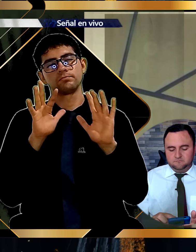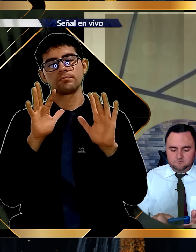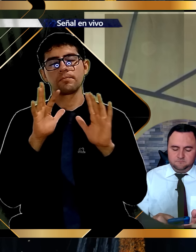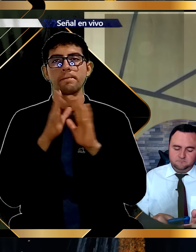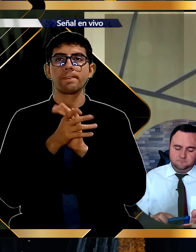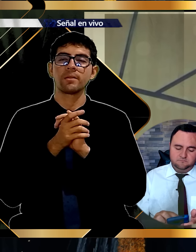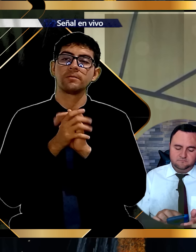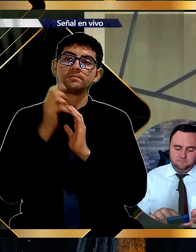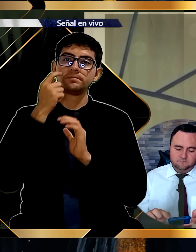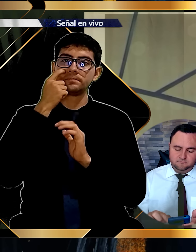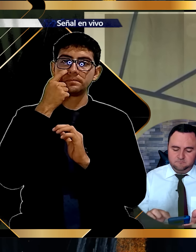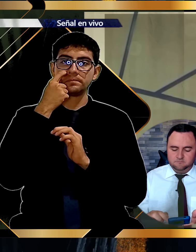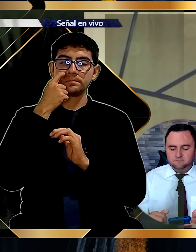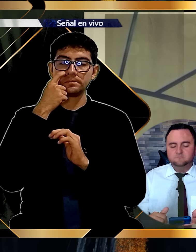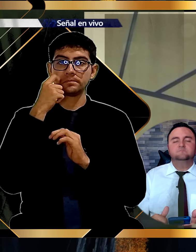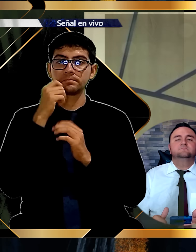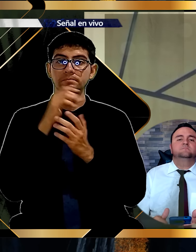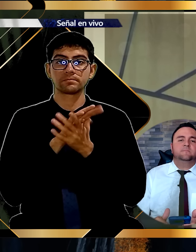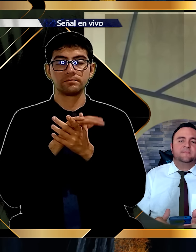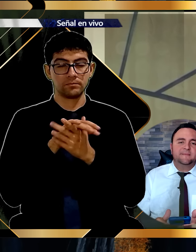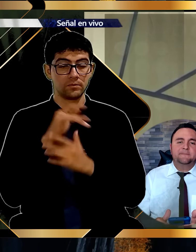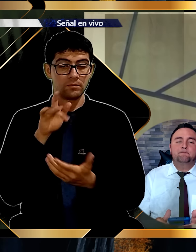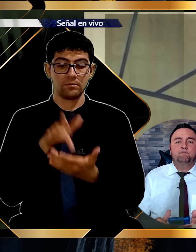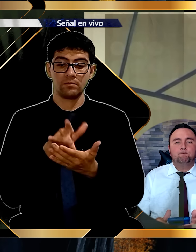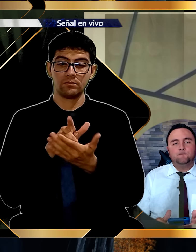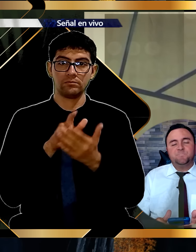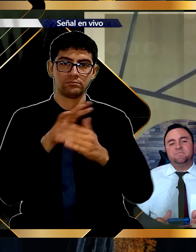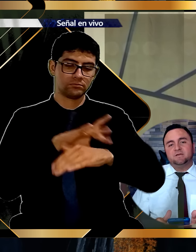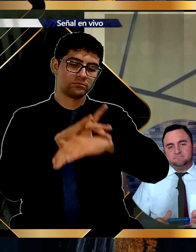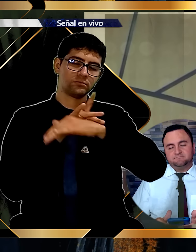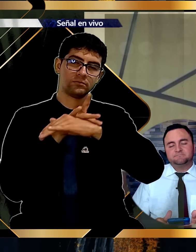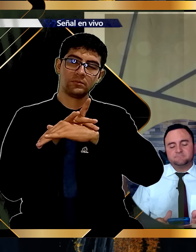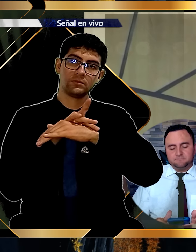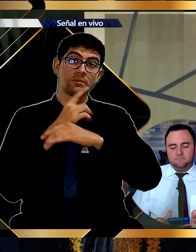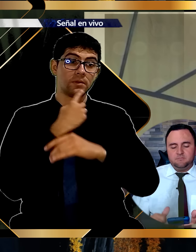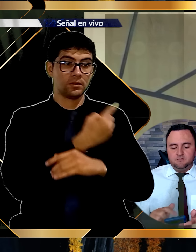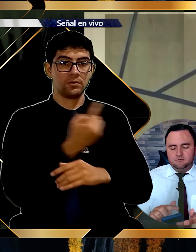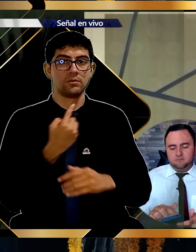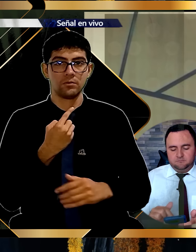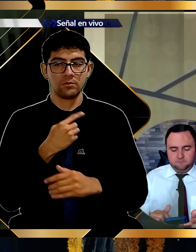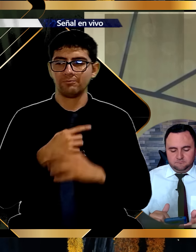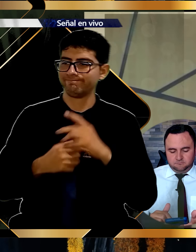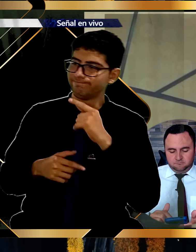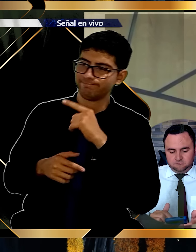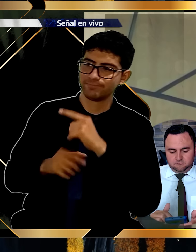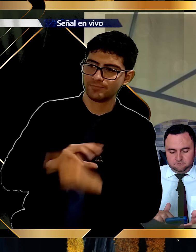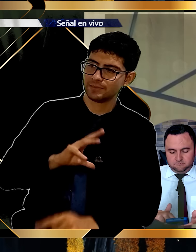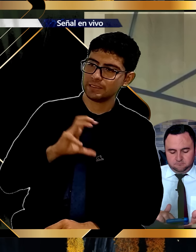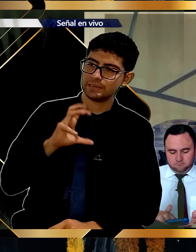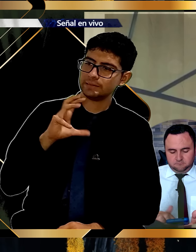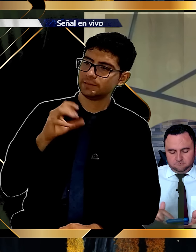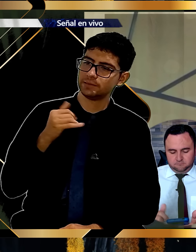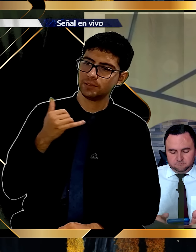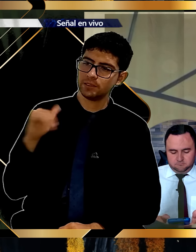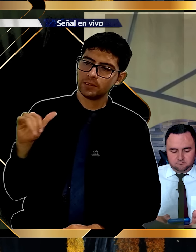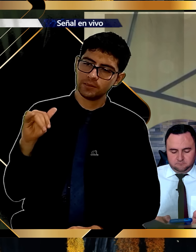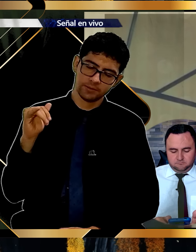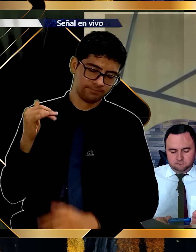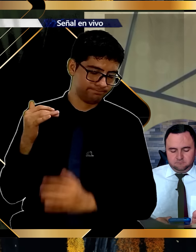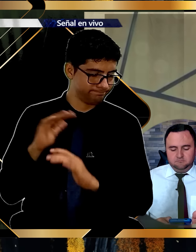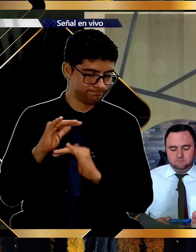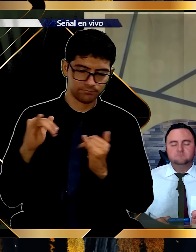invadido. El cáncer ya, doctor, pero no, porque te mando. Me dijo así, me dijo que te mando.